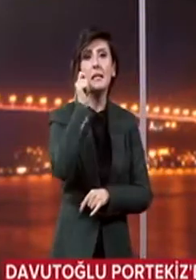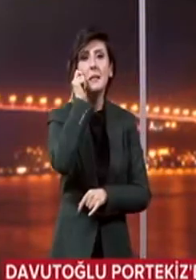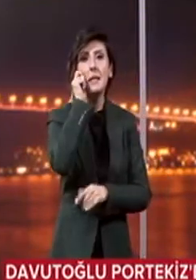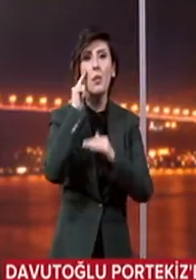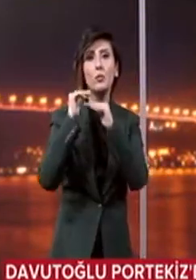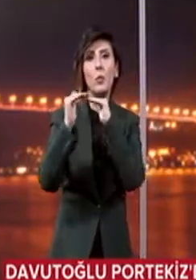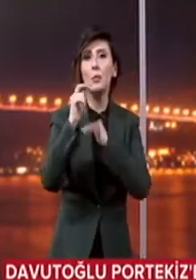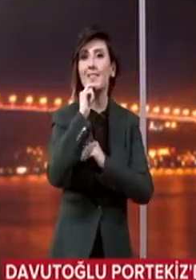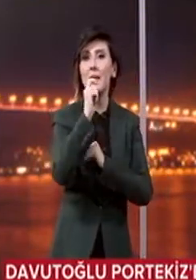temsilcileriyle görüştü.